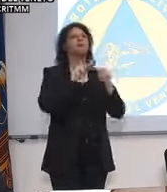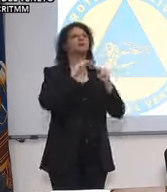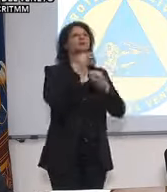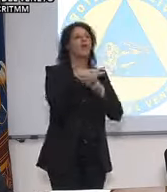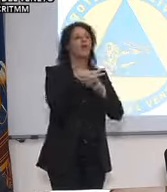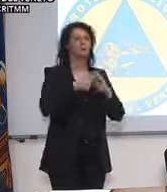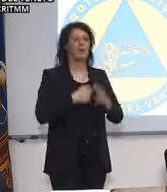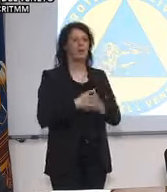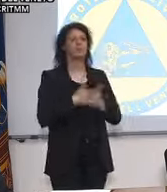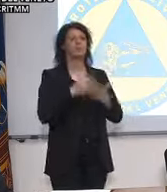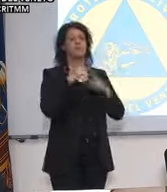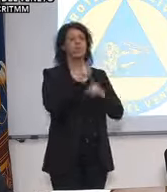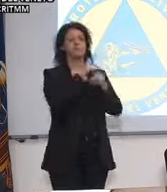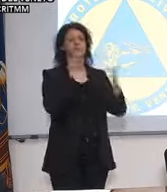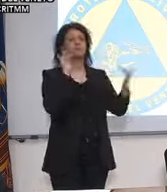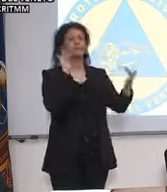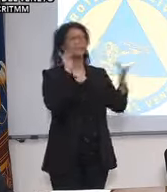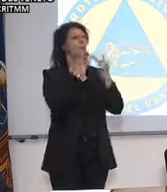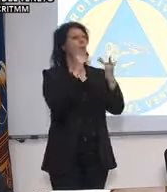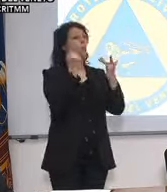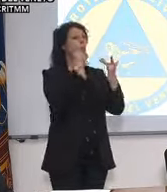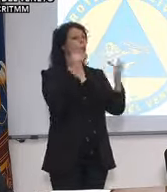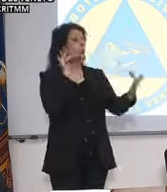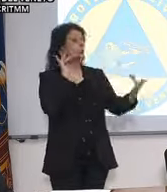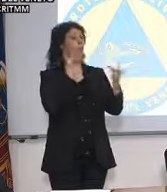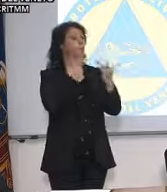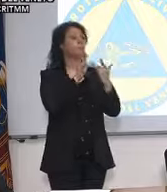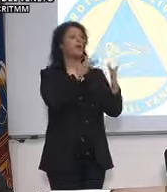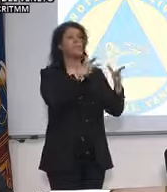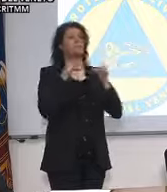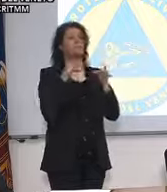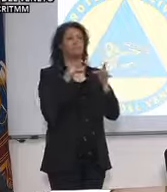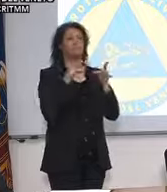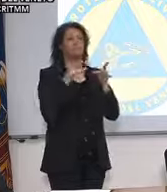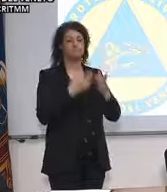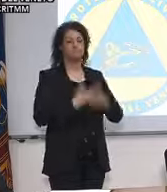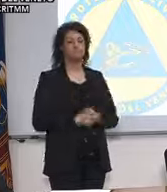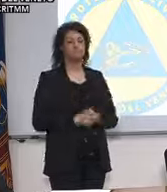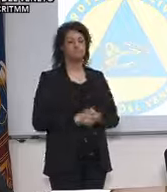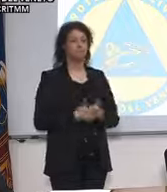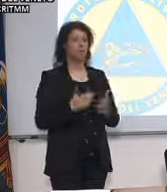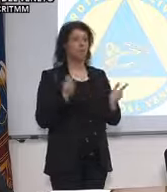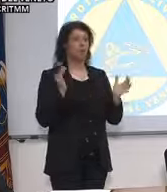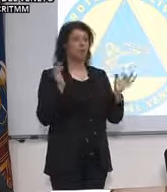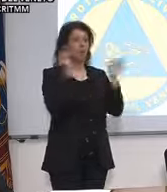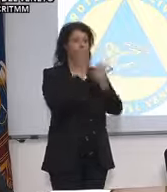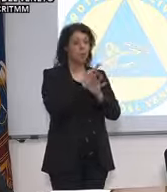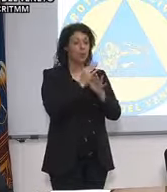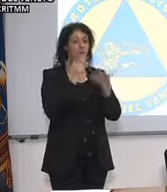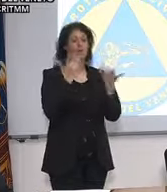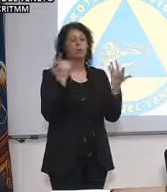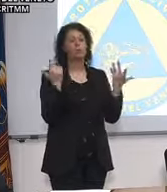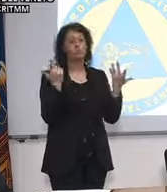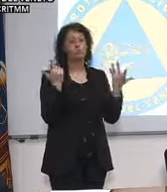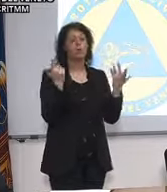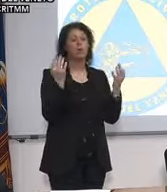avrà avuto un contatto con qualcuno che l'ha infettato, a meno che non sia un negativizzato che